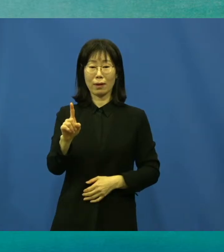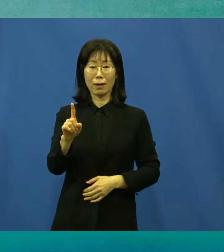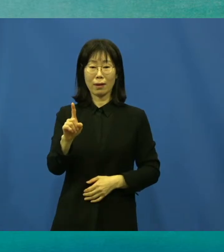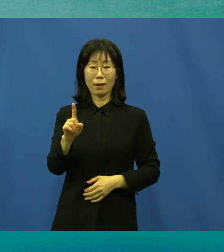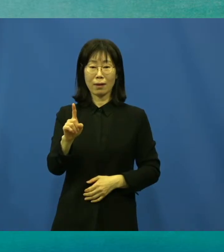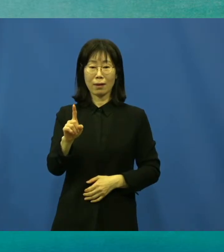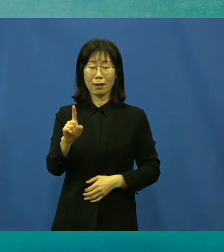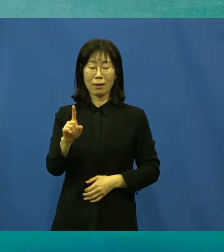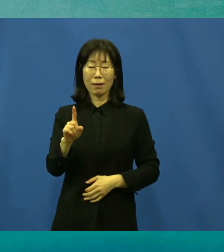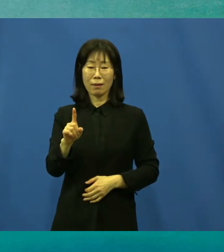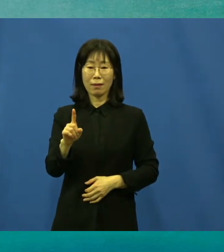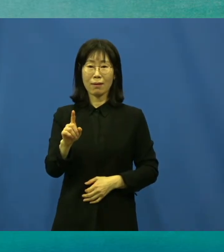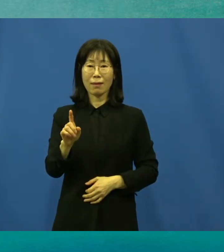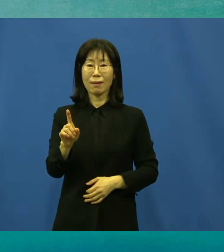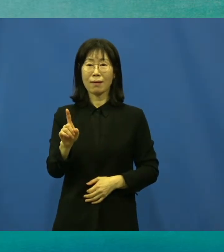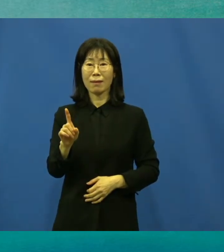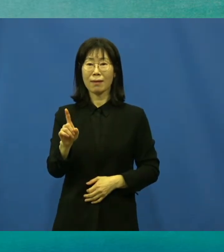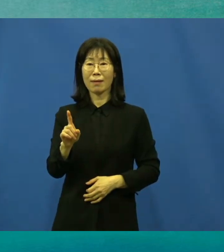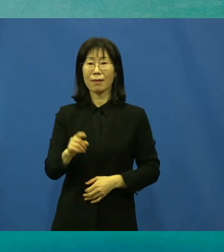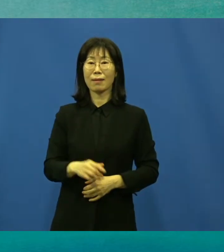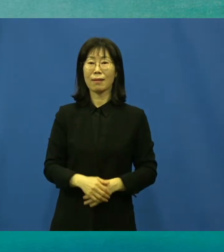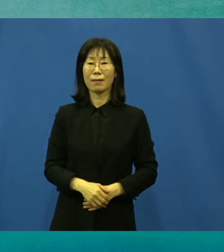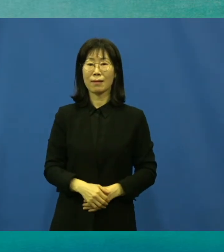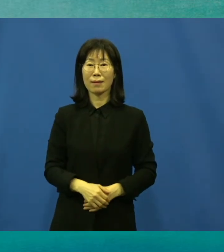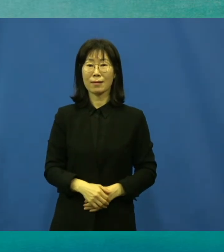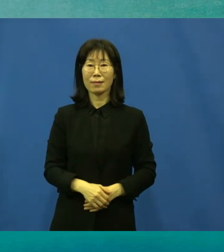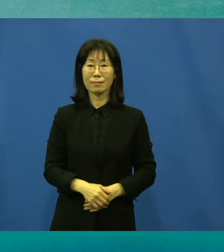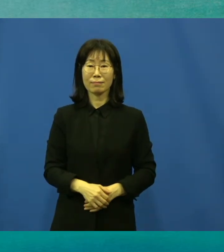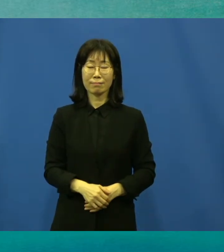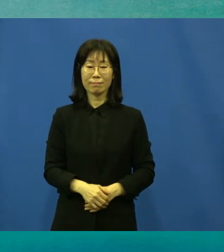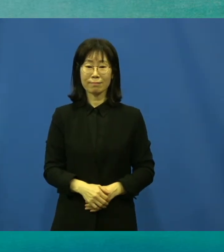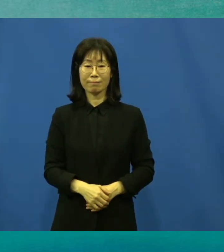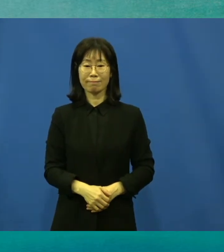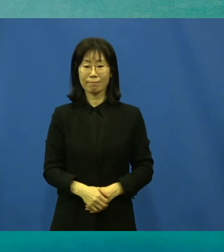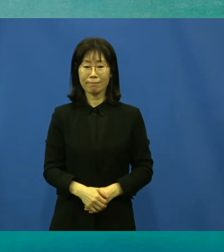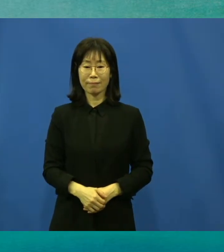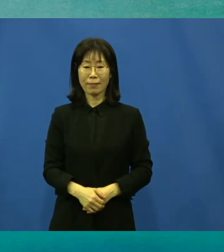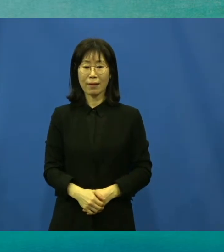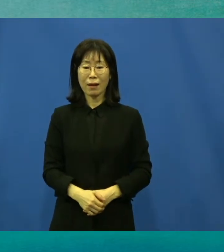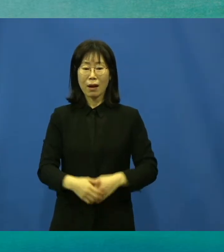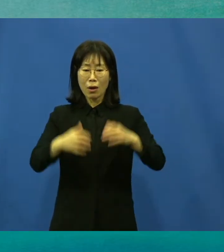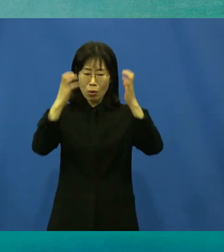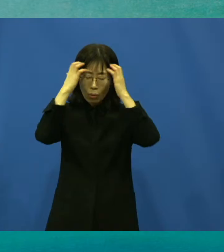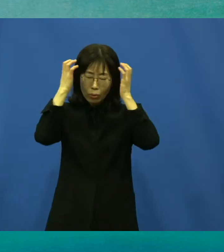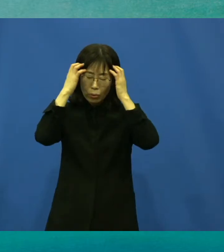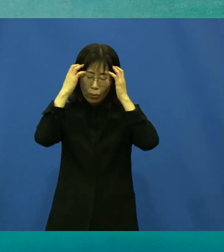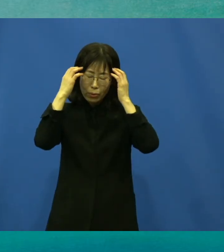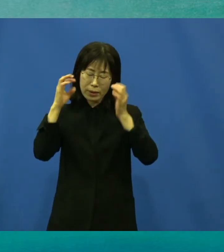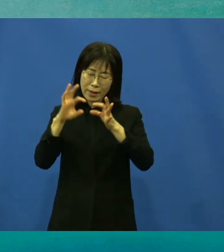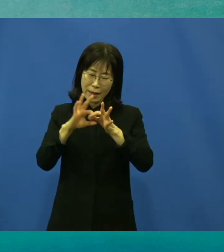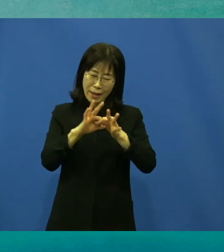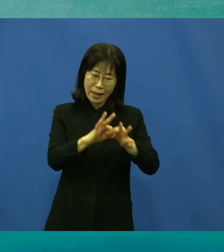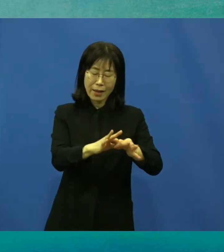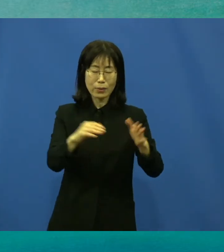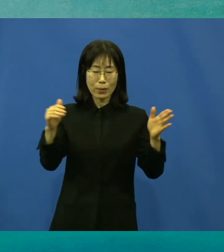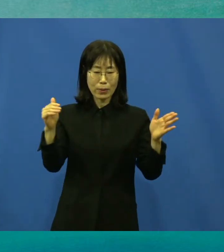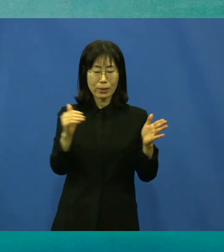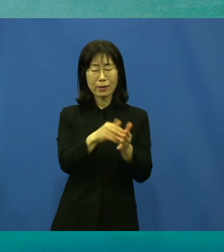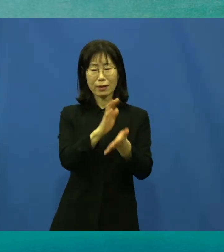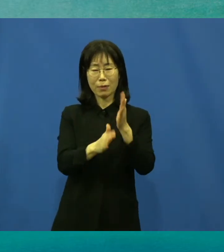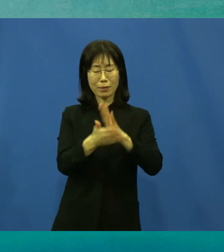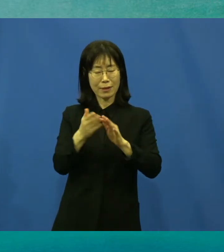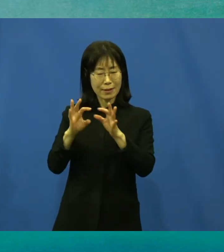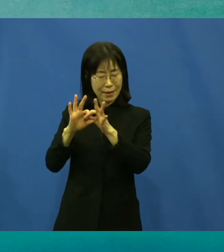적응하면 무슨 일이 일어나는 줄 아세요? 그 고통에 직면하지 않습니다. 왜 고통이